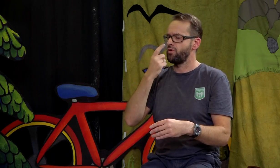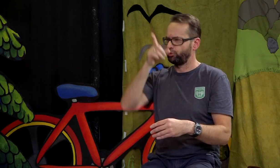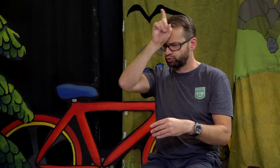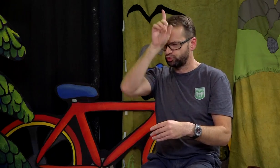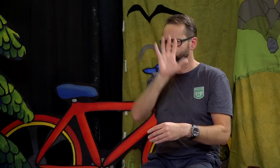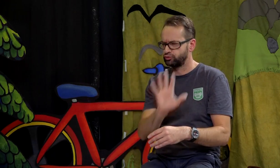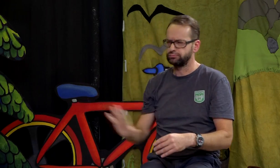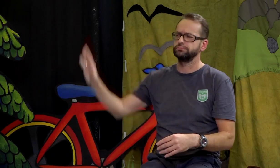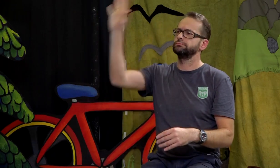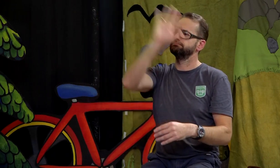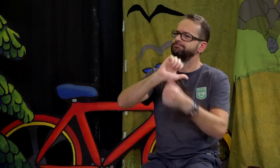Saksan alueella on semmoinen